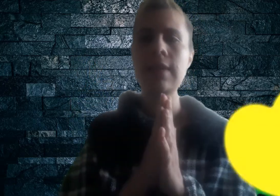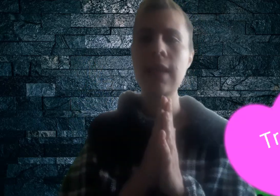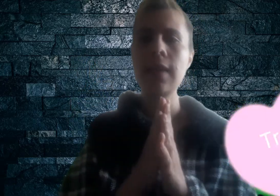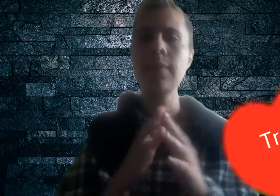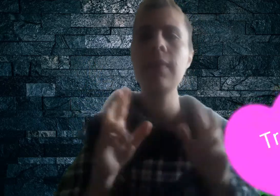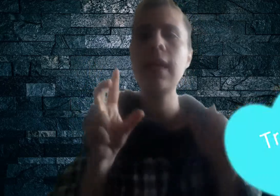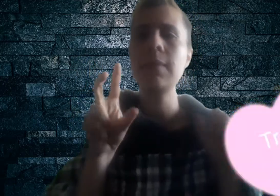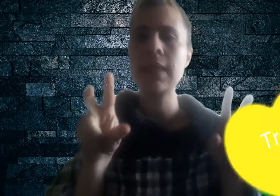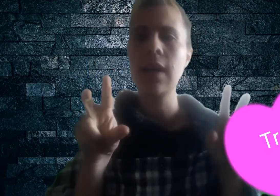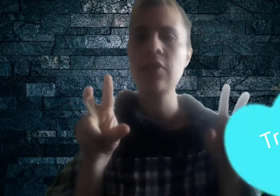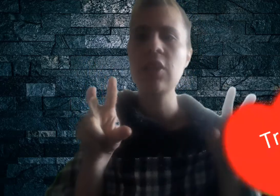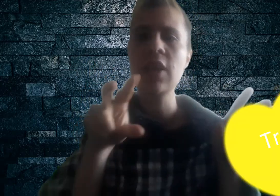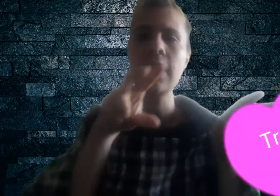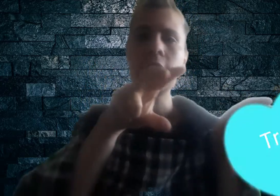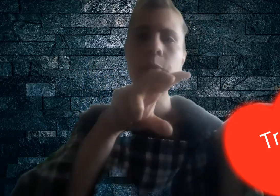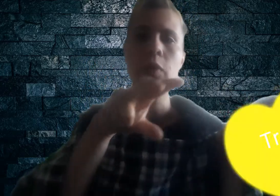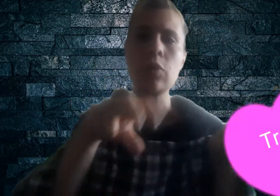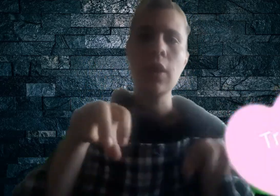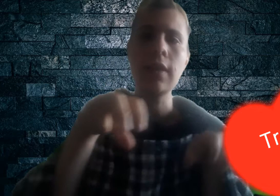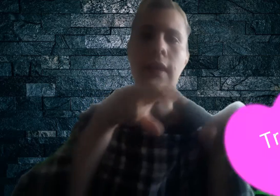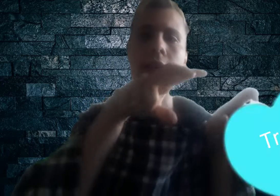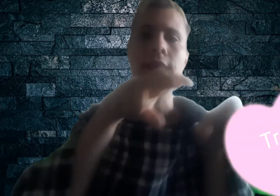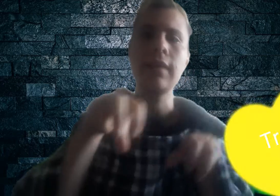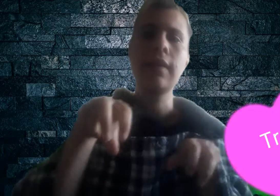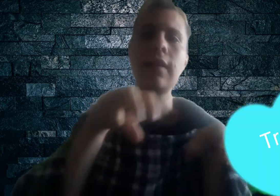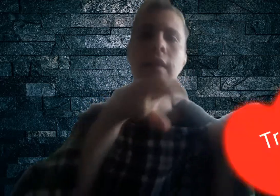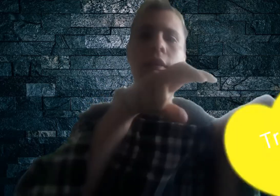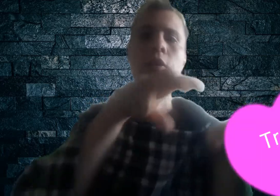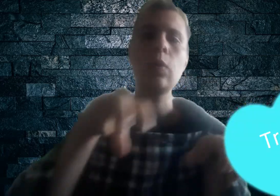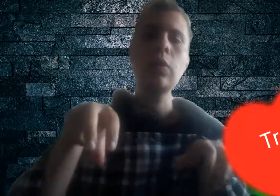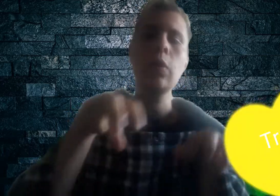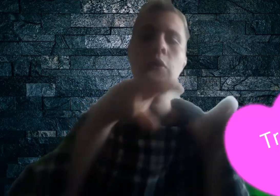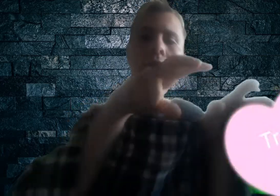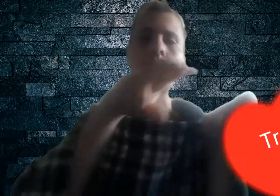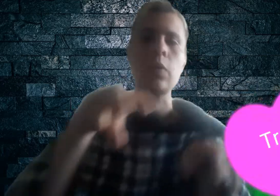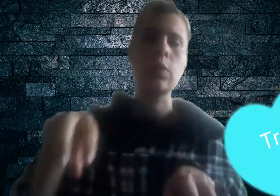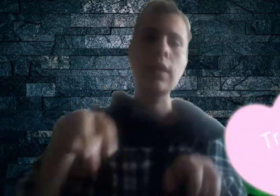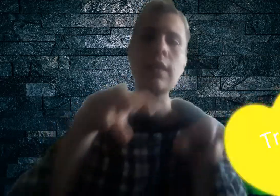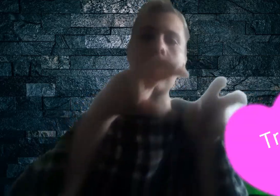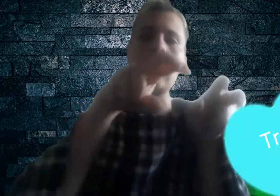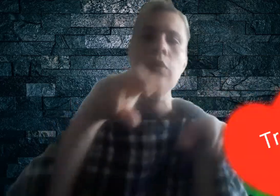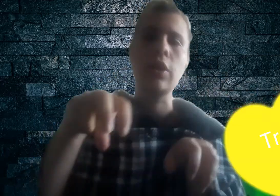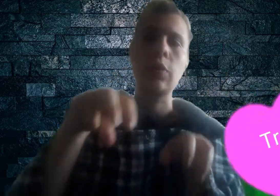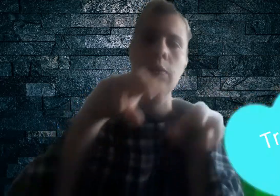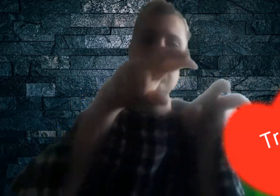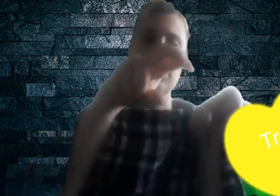Tren, elimizi kanca işareti yapıyoruz yandan. Sola doğru çekiyoruz ya da sağa doğru çekiyoruz.